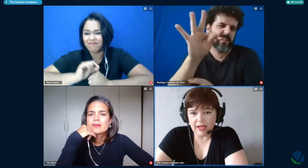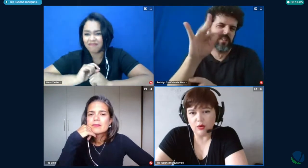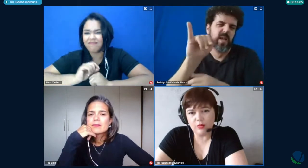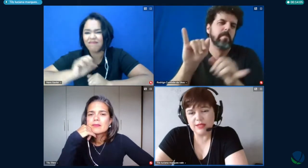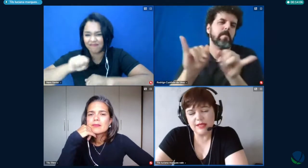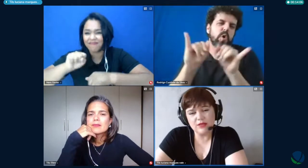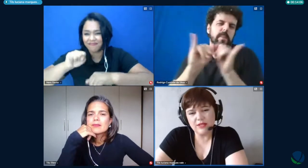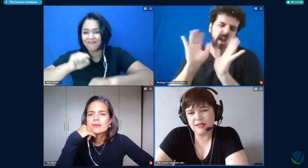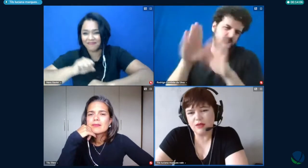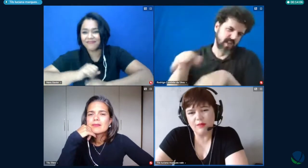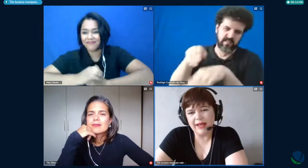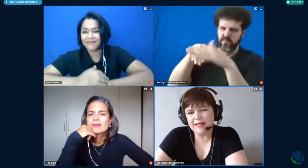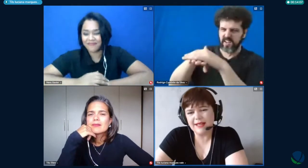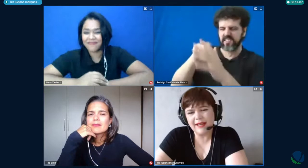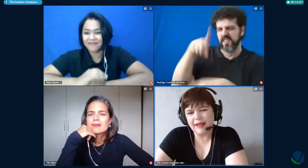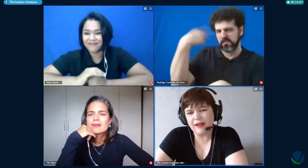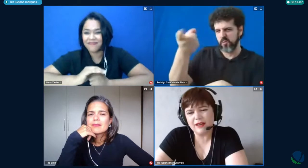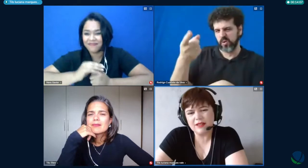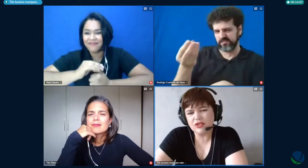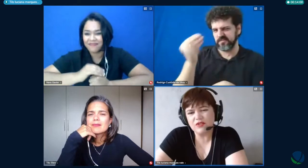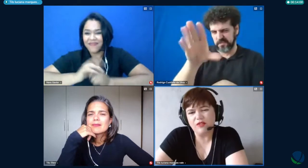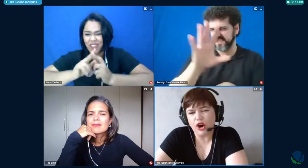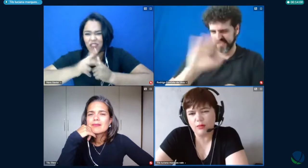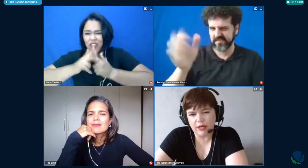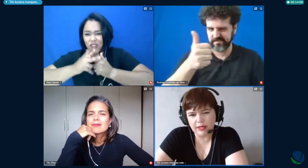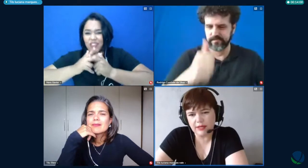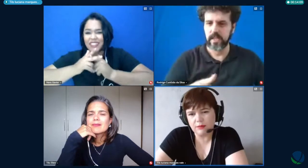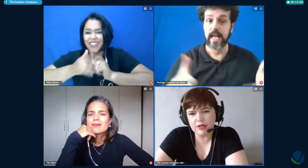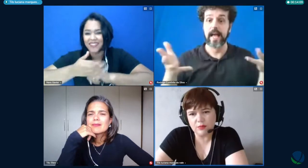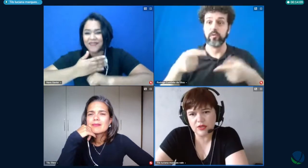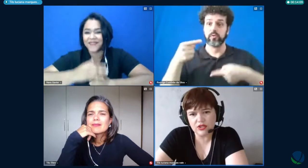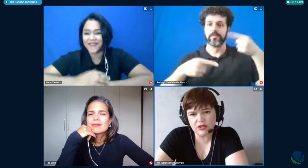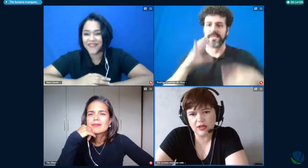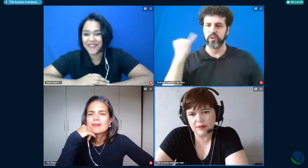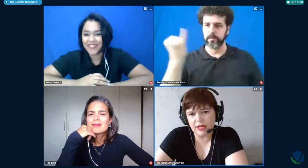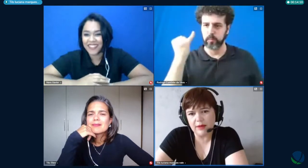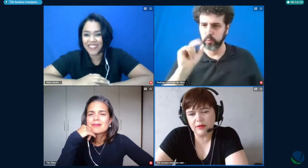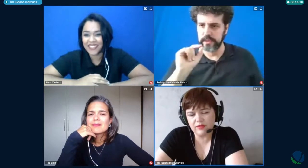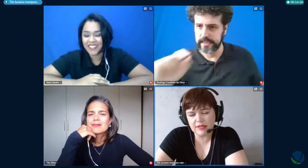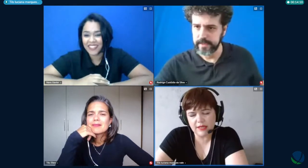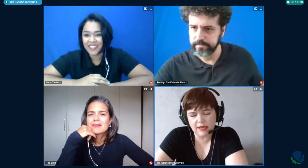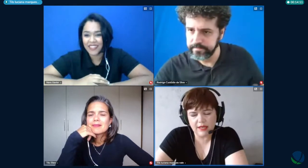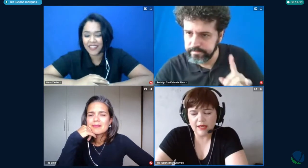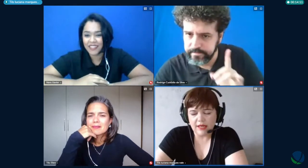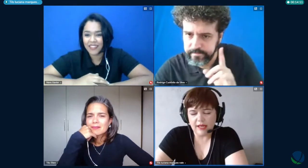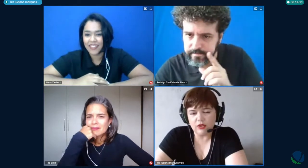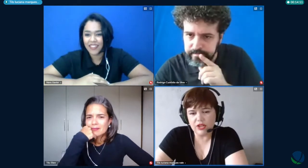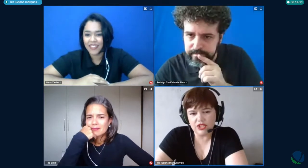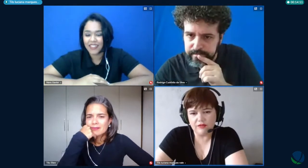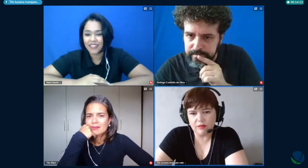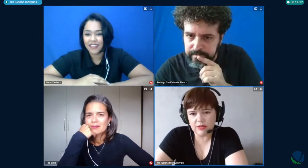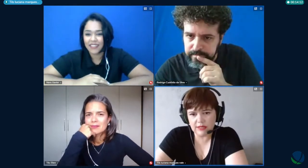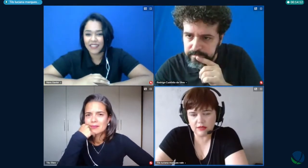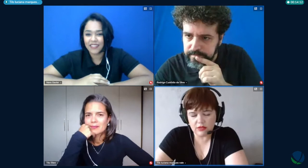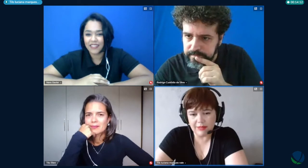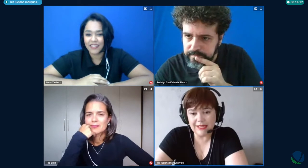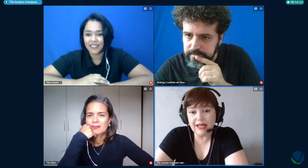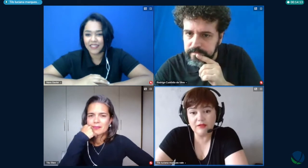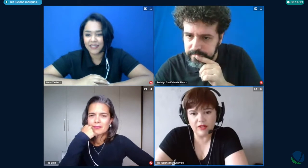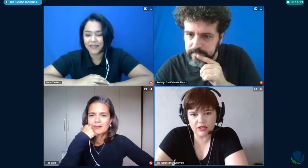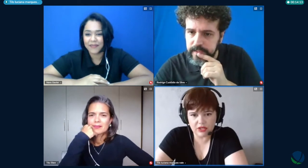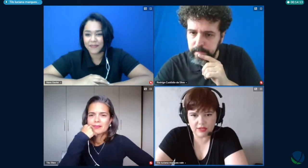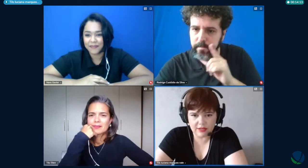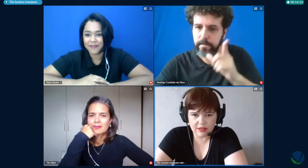Mas tem algumas questões que são mais questões de forma, que depois eu posso te encaminhar para você corrigir. Vamos às questões